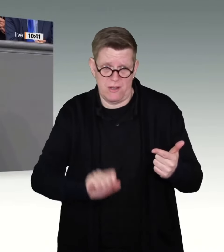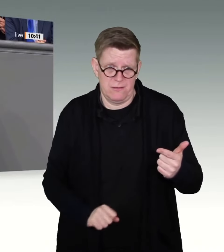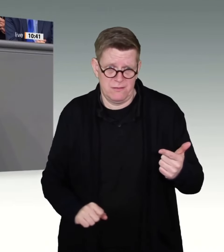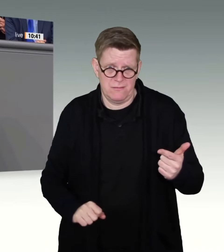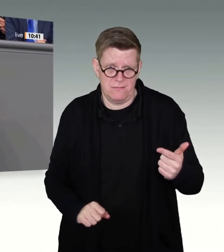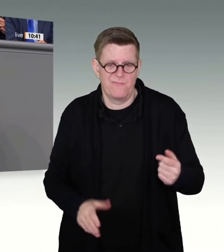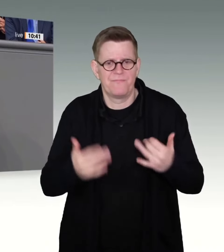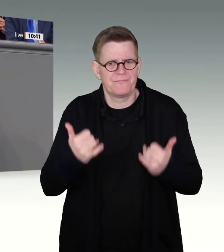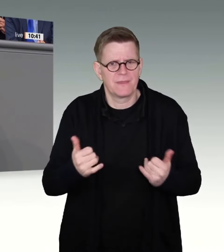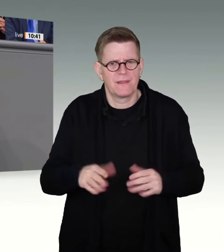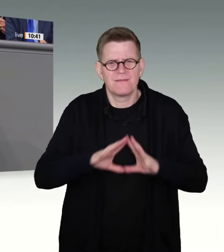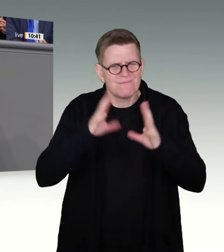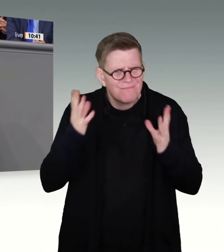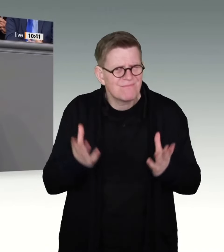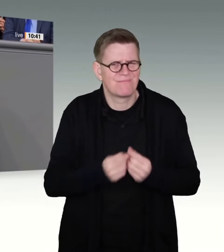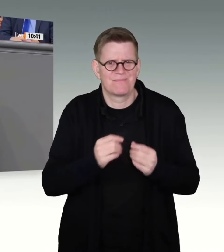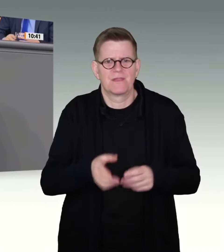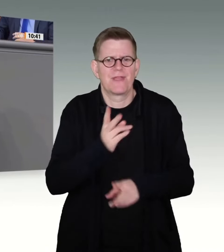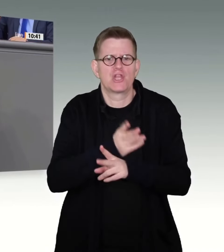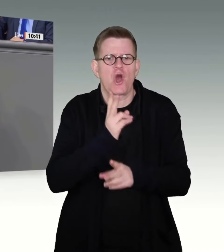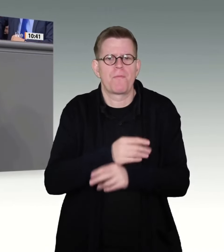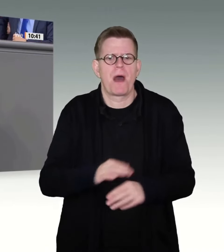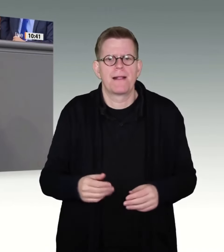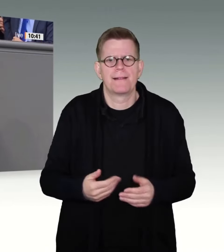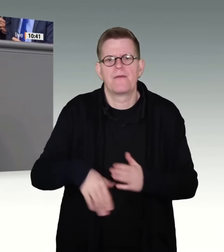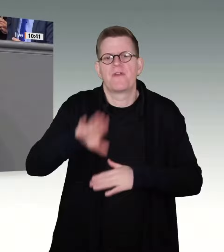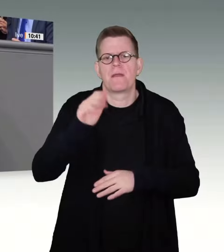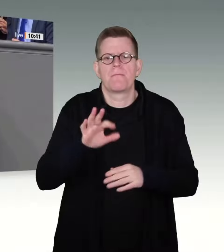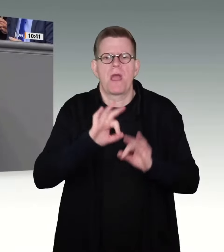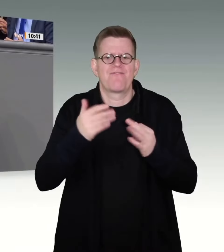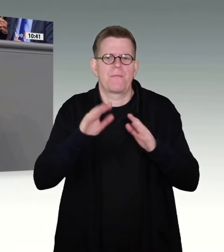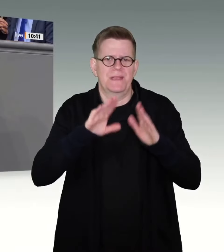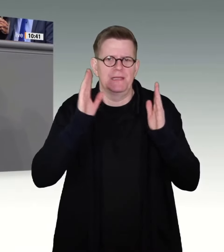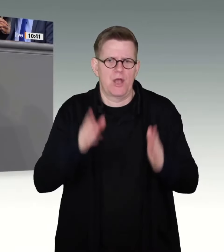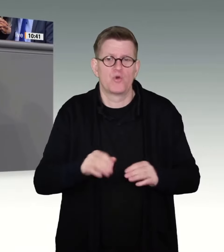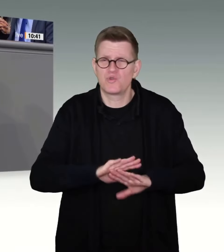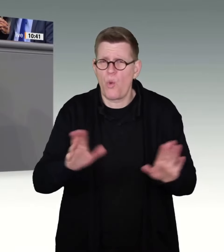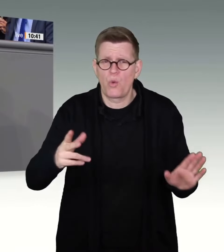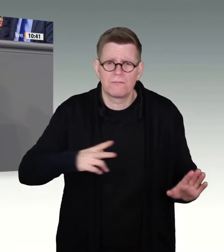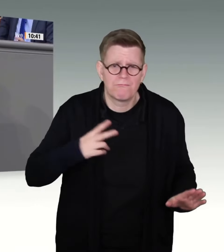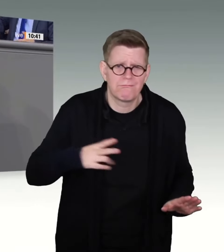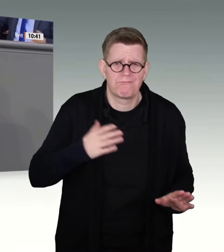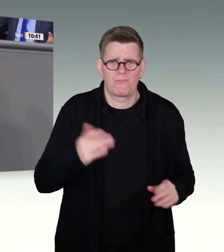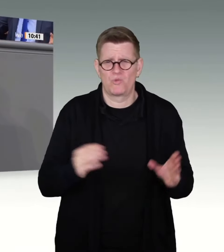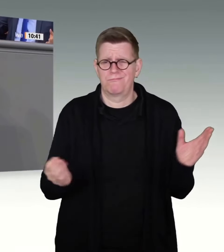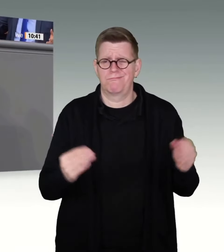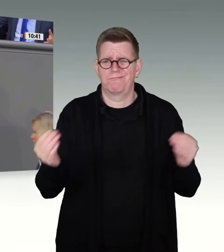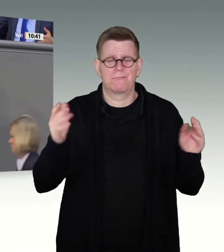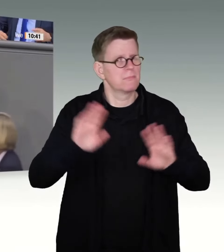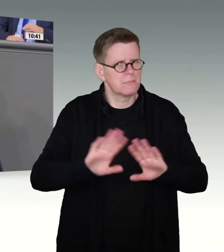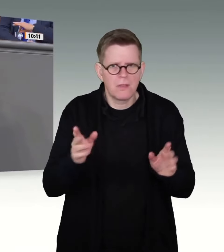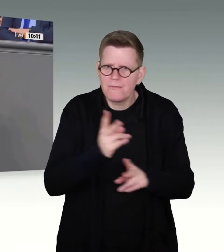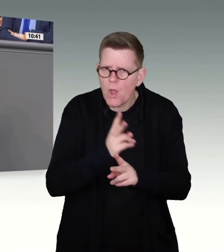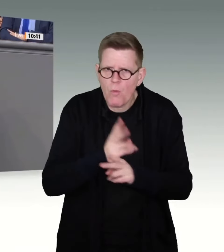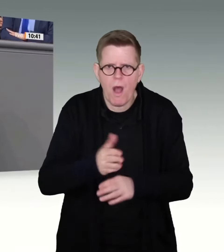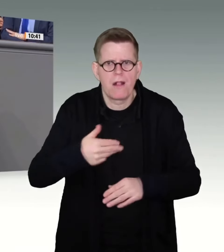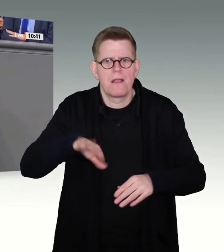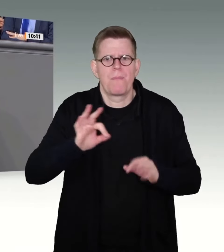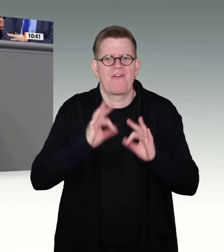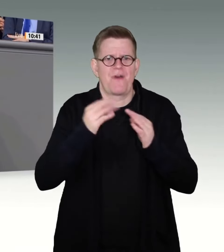Mittlerweile, wenn man ein komplett normales Mehrfamilienhaus baut, ohne Luxus, ohne Schischi, einfach ein ganz normales Mehrfamilienhaus,